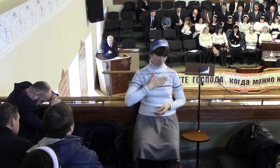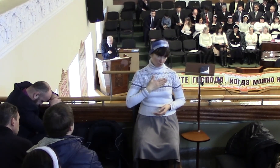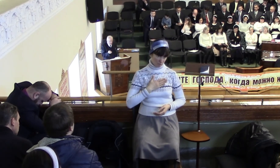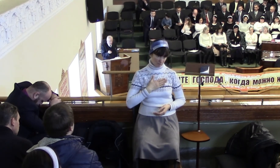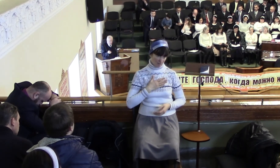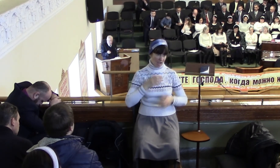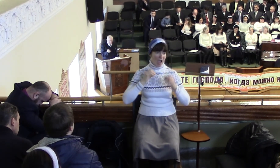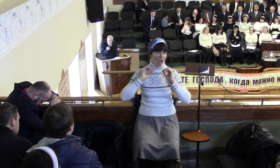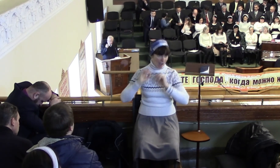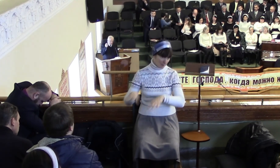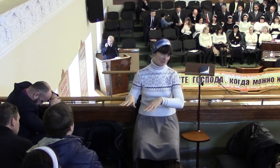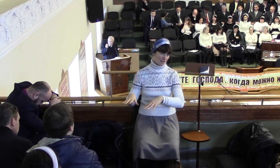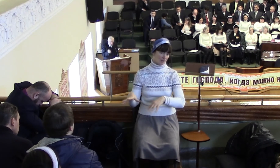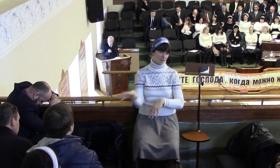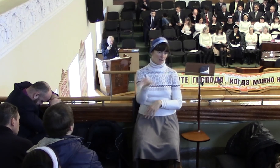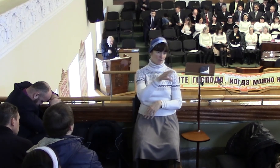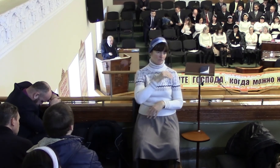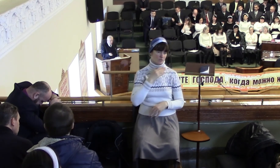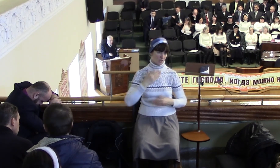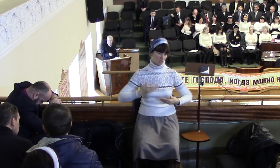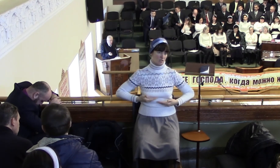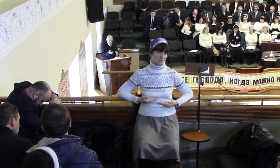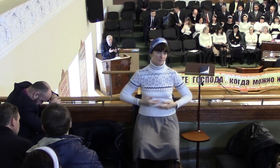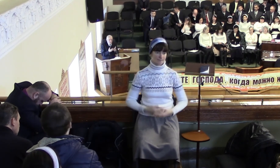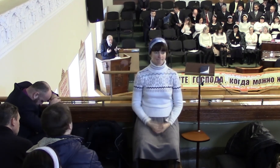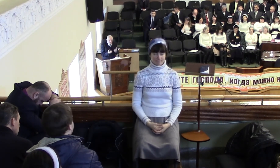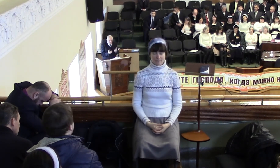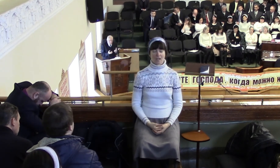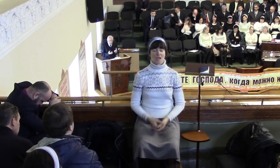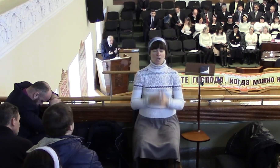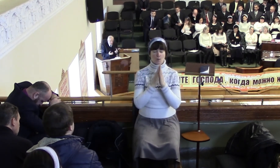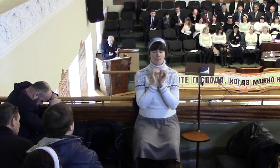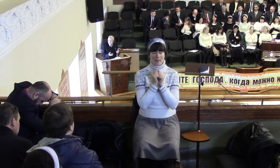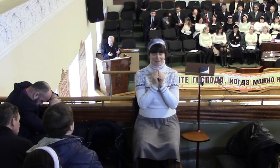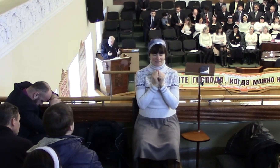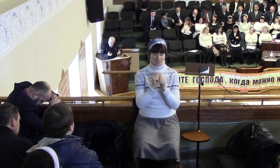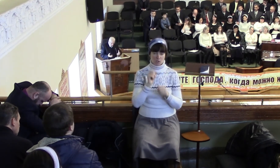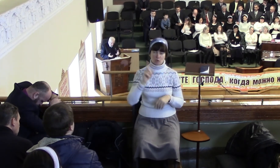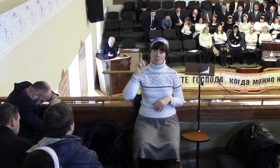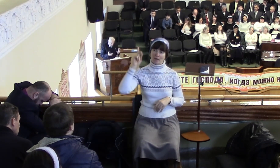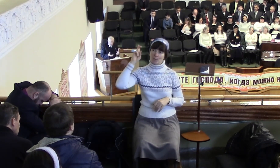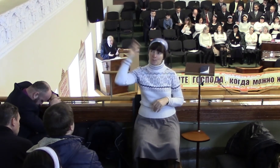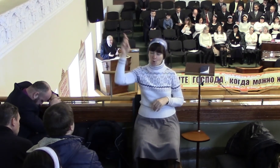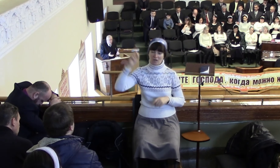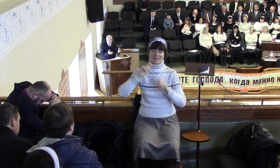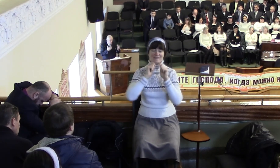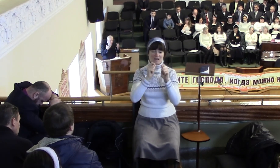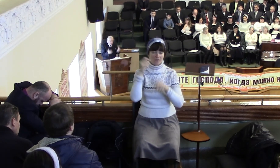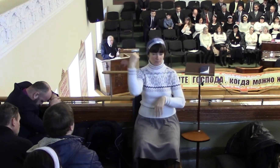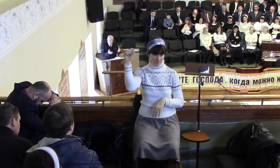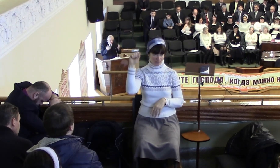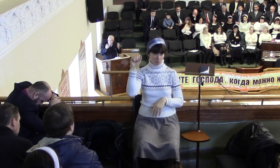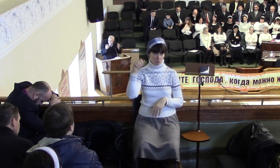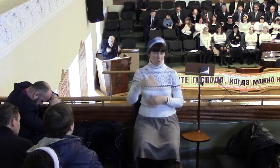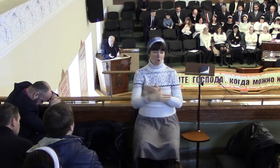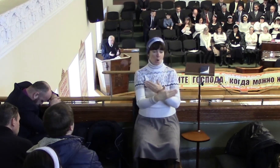Господа, что Бог даровал победу. Мы сами не можем. Но апостол Павел заявляет, все